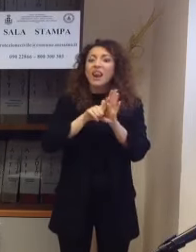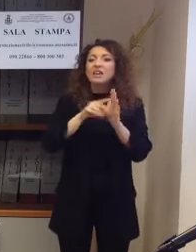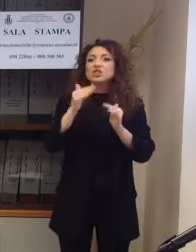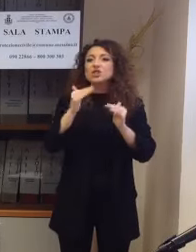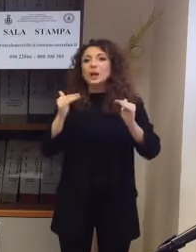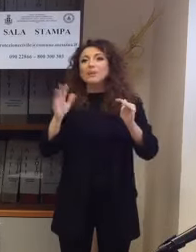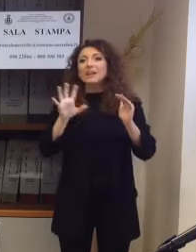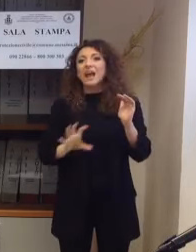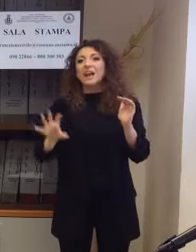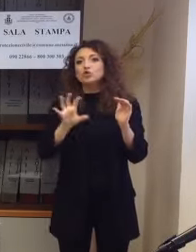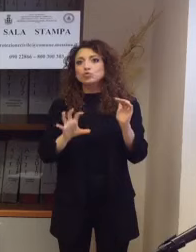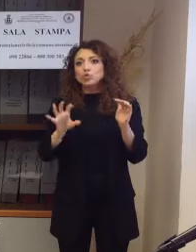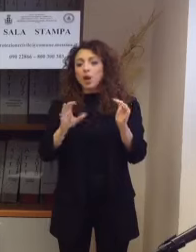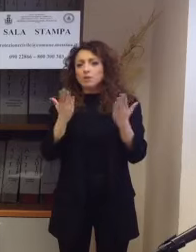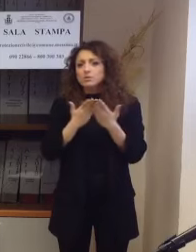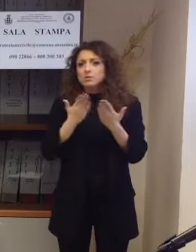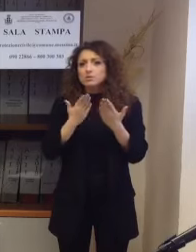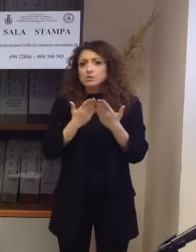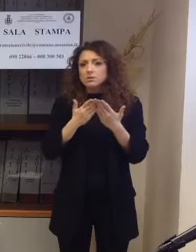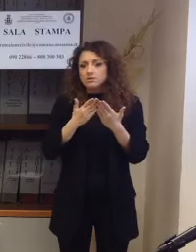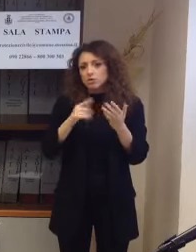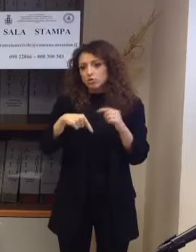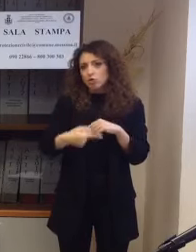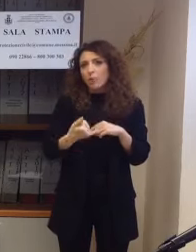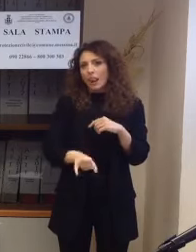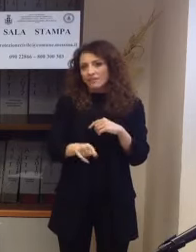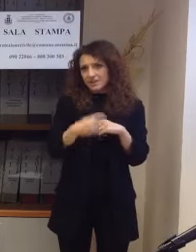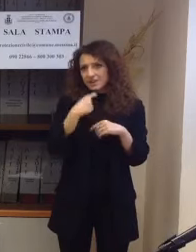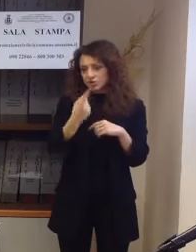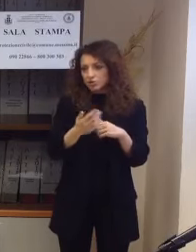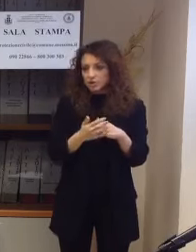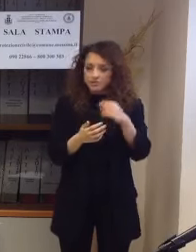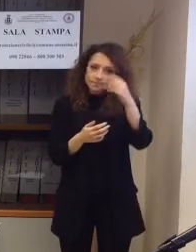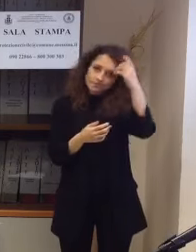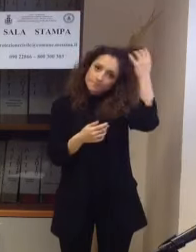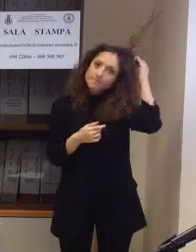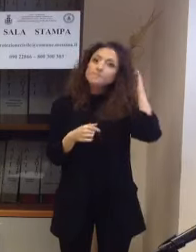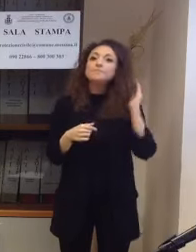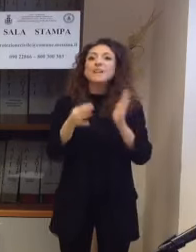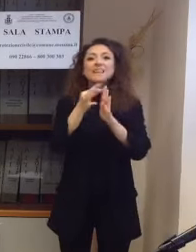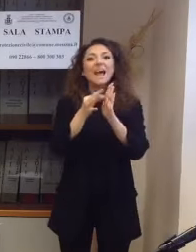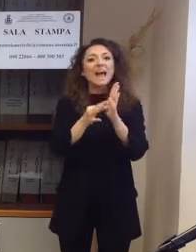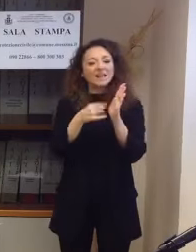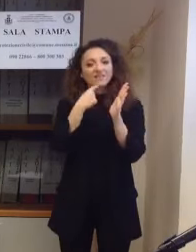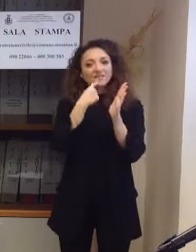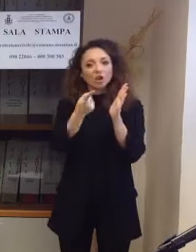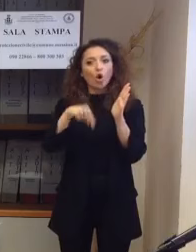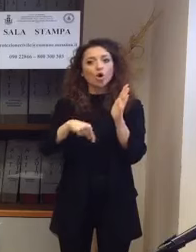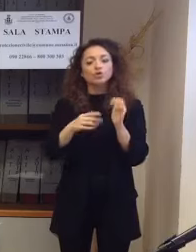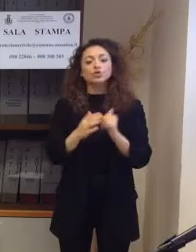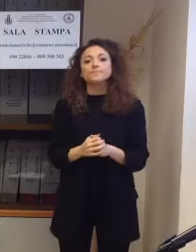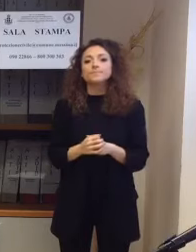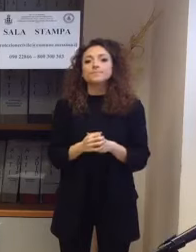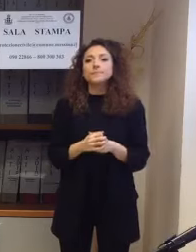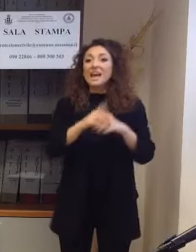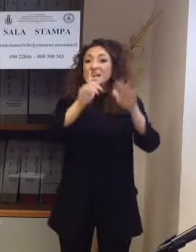stabilità regionale e altre questioni che ci riguardano. Allora, vi completo i dati ad oggi.